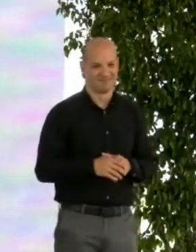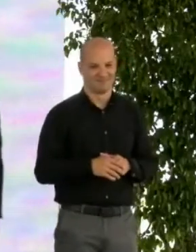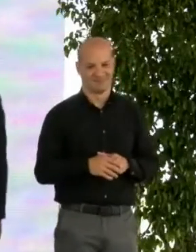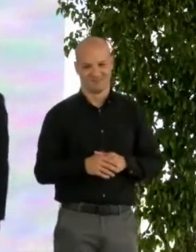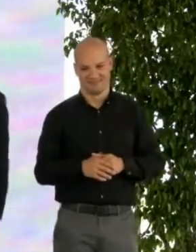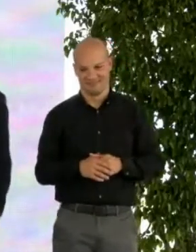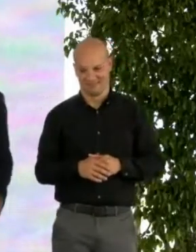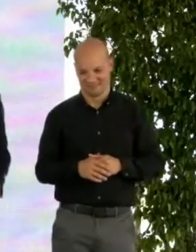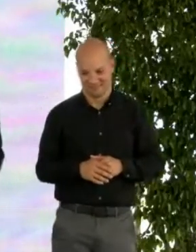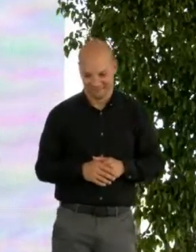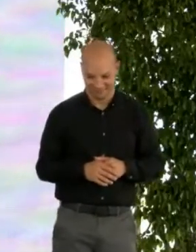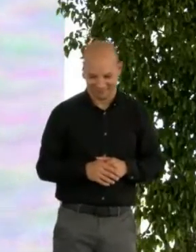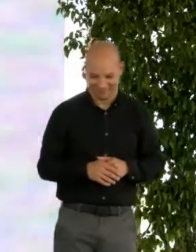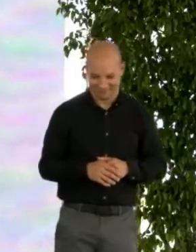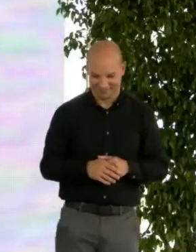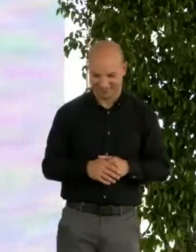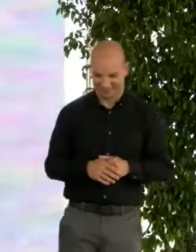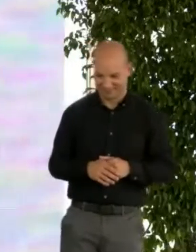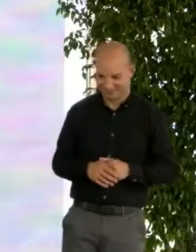Thank you so much.